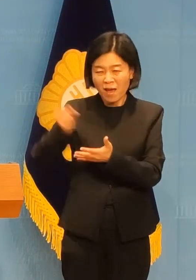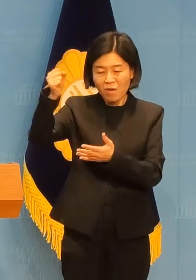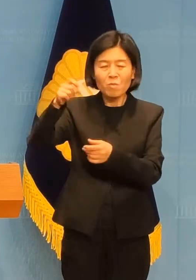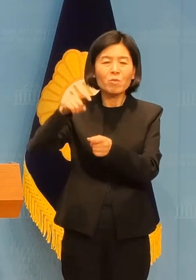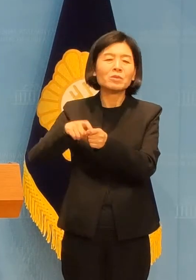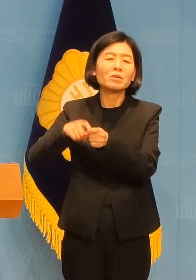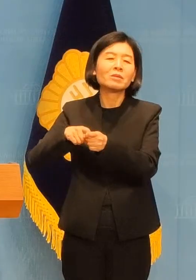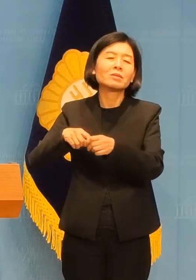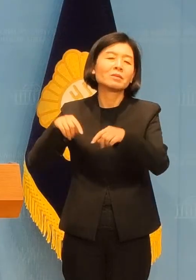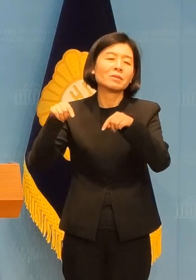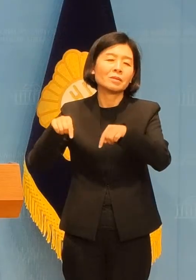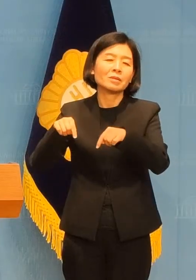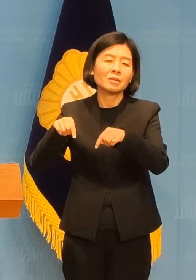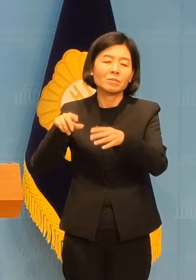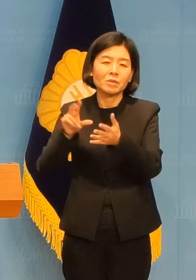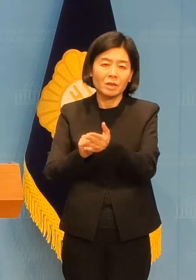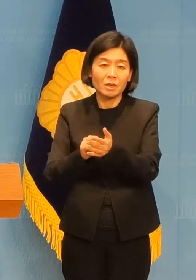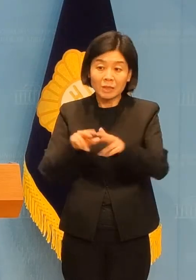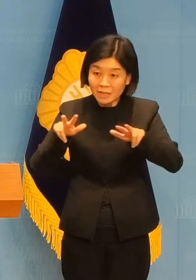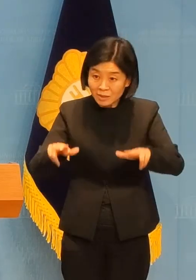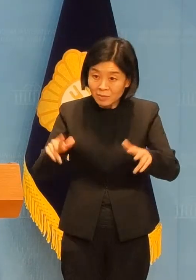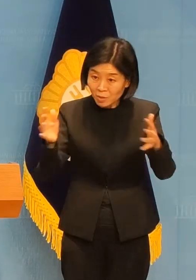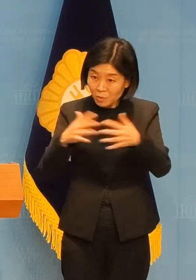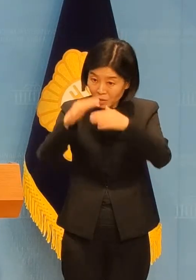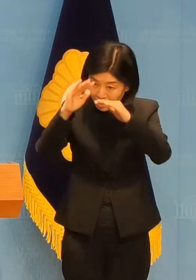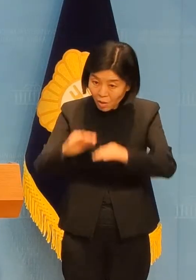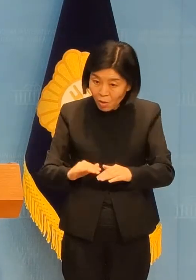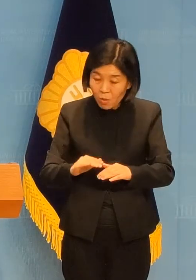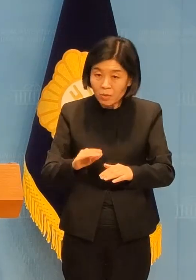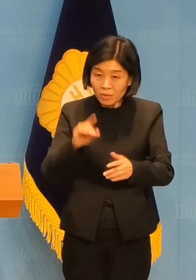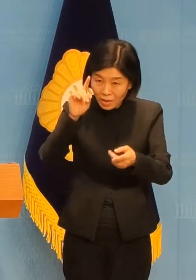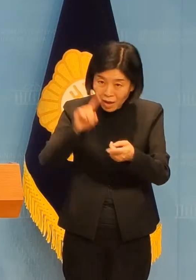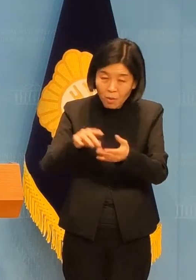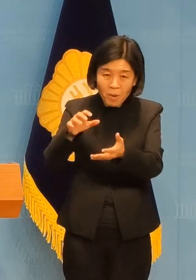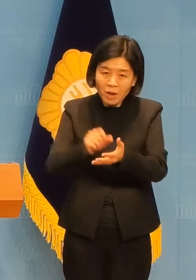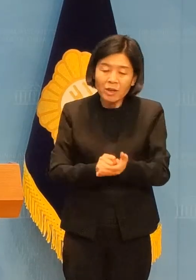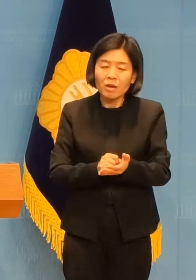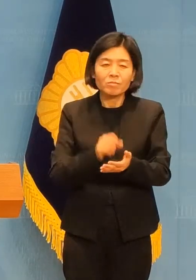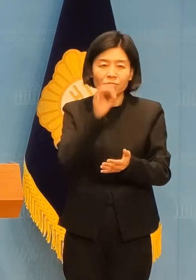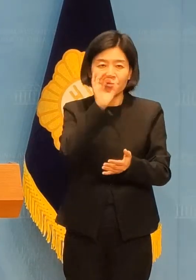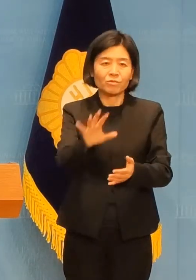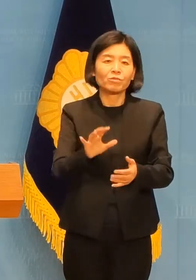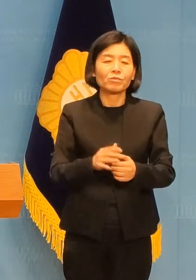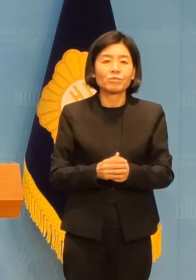진보당은 이번 협상 결과를 결코 받아들일 수 없습니다. 이상입니다.